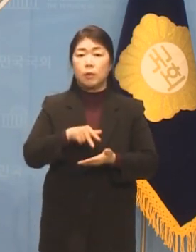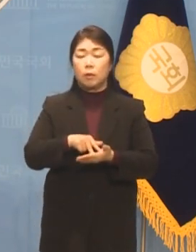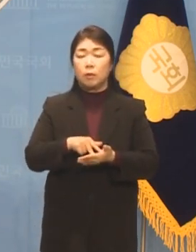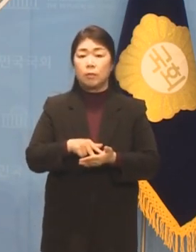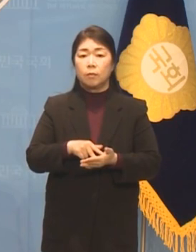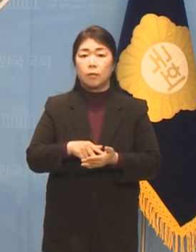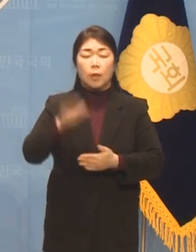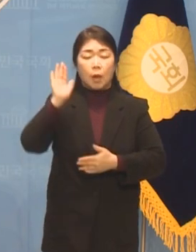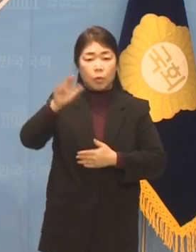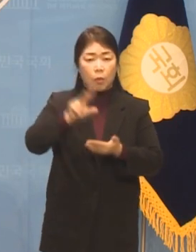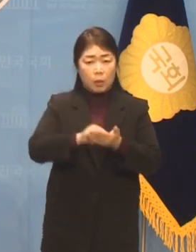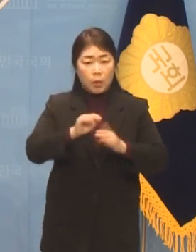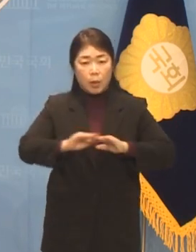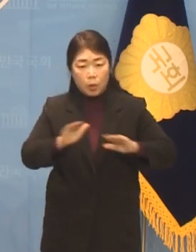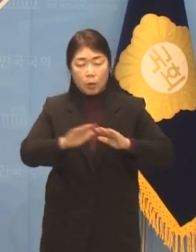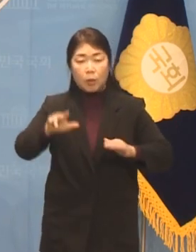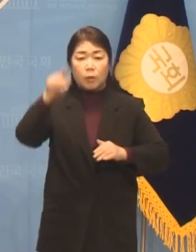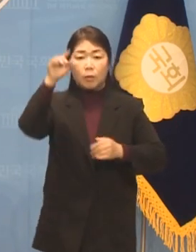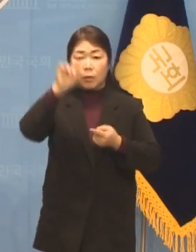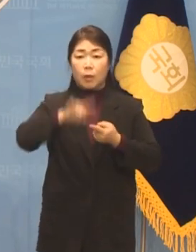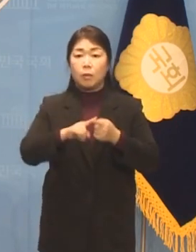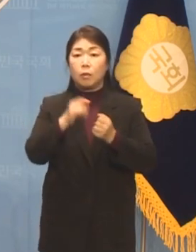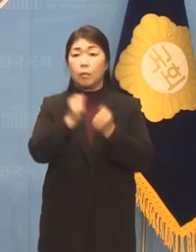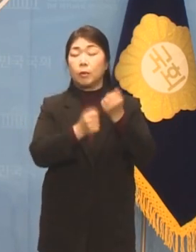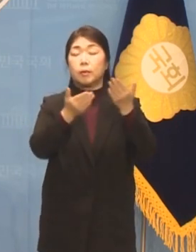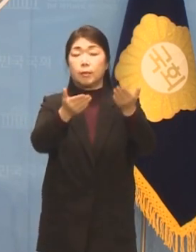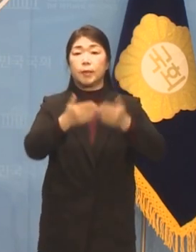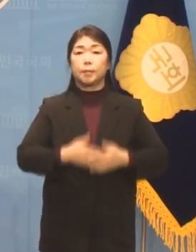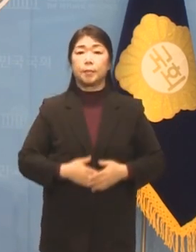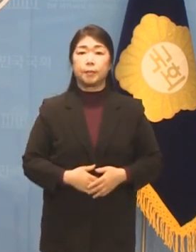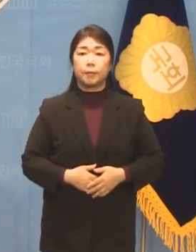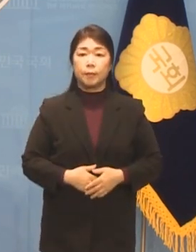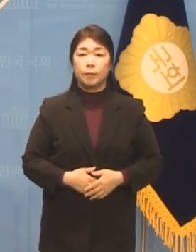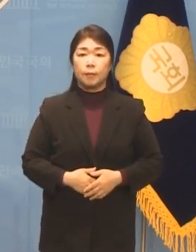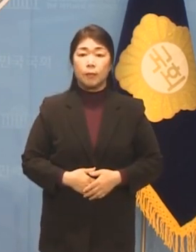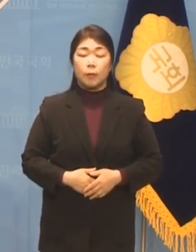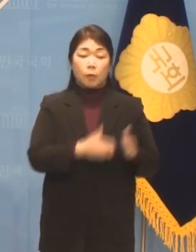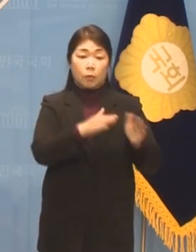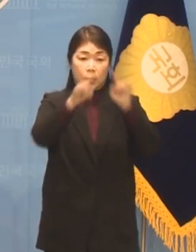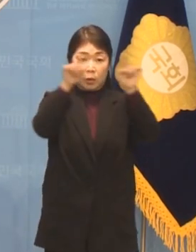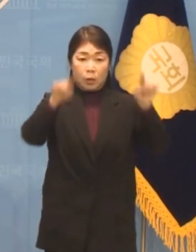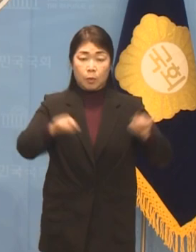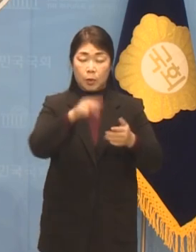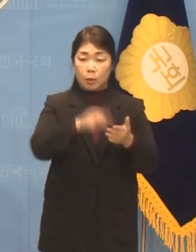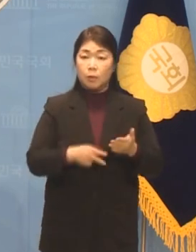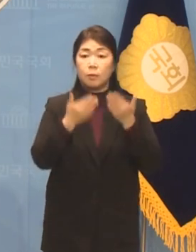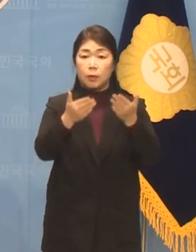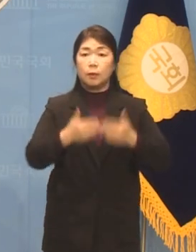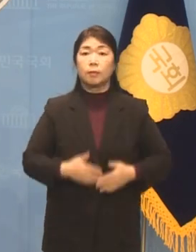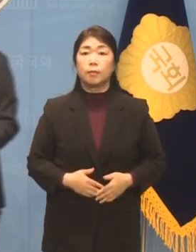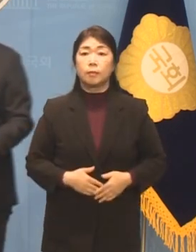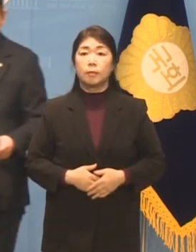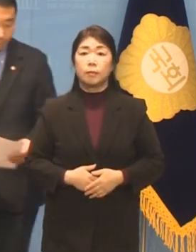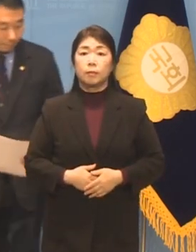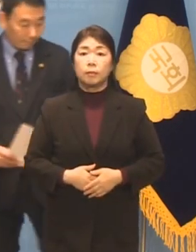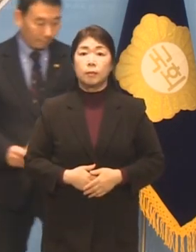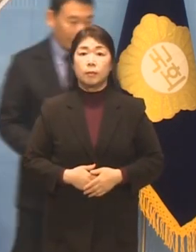입장과 향후 과제들을 말씀드리는 그런 기자회견을 하도록 하겠습니다. 그럼 준비된 기자회견은 낭독하도록 하겠습니다.